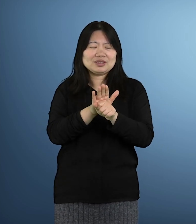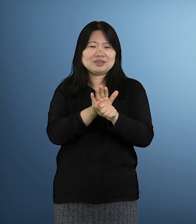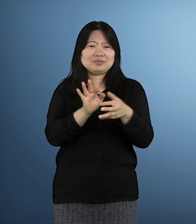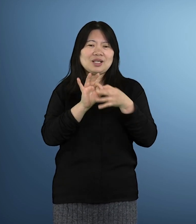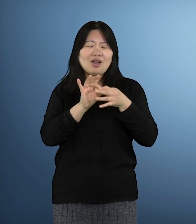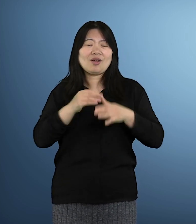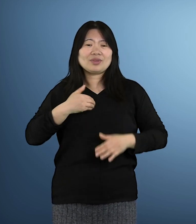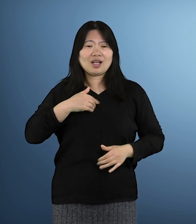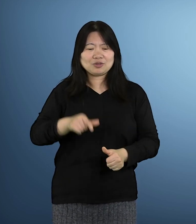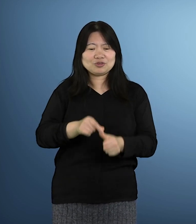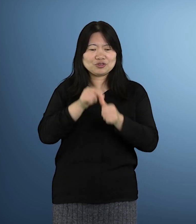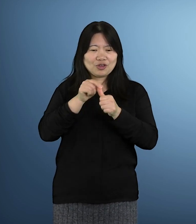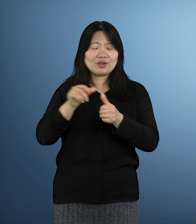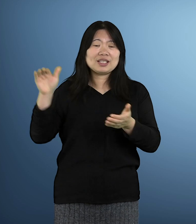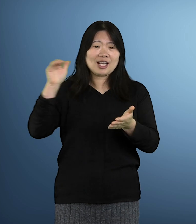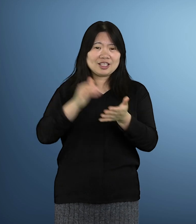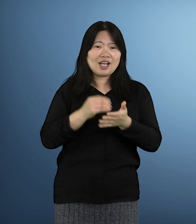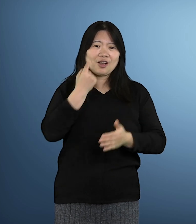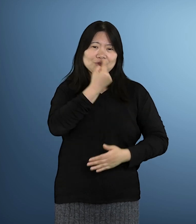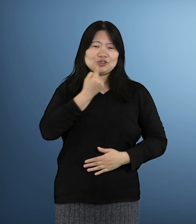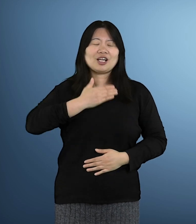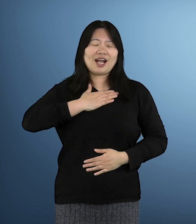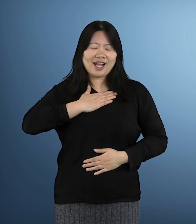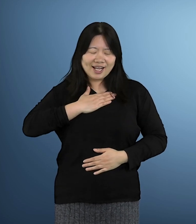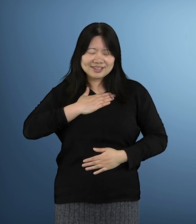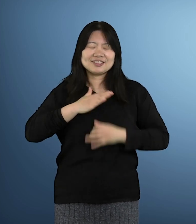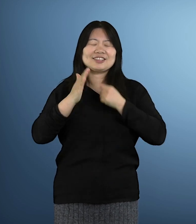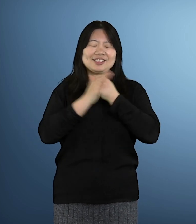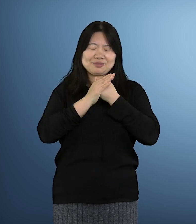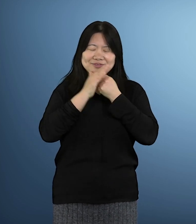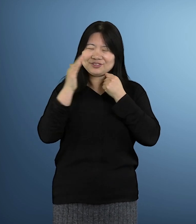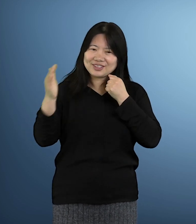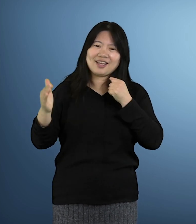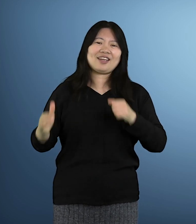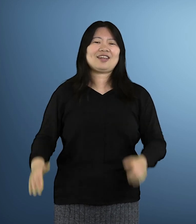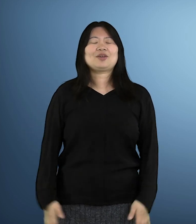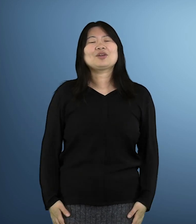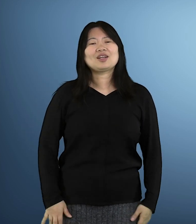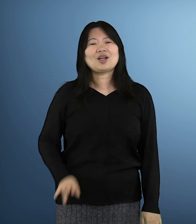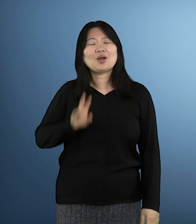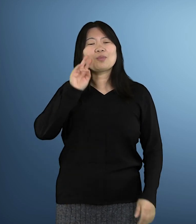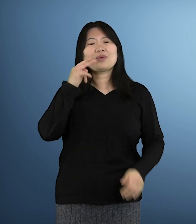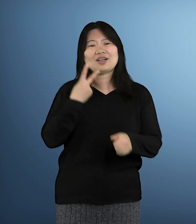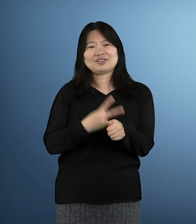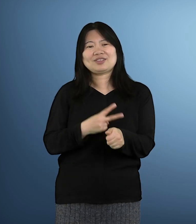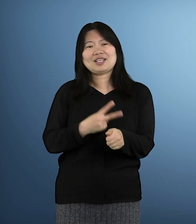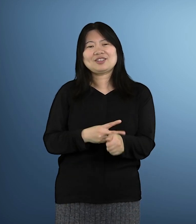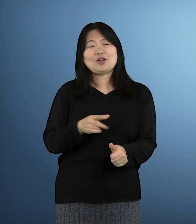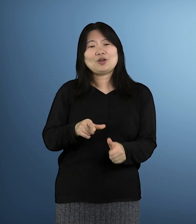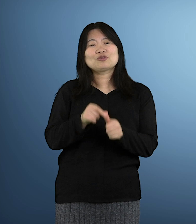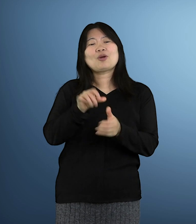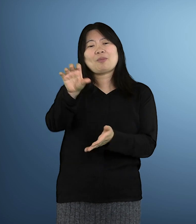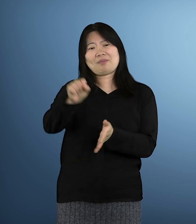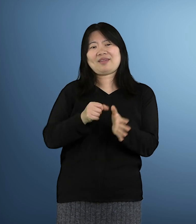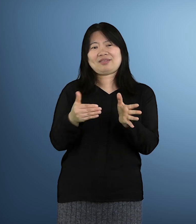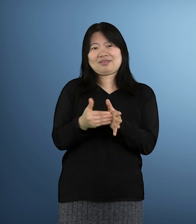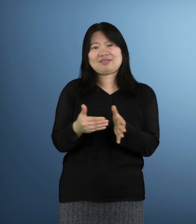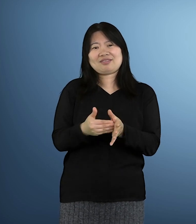나를 구원에 이르게 할 줄 아는 거로. 바울 선생님이 구원